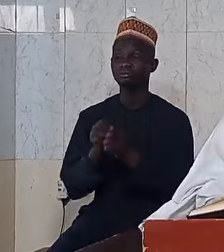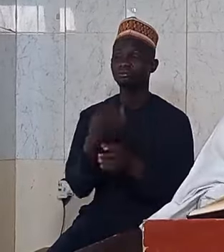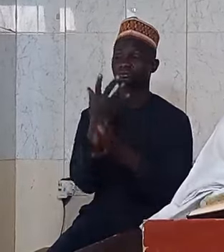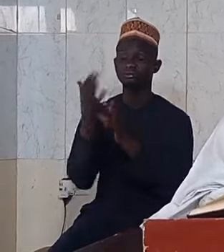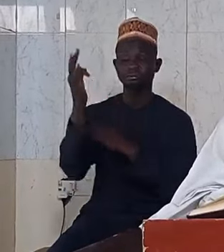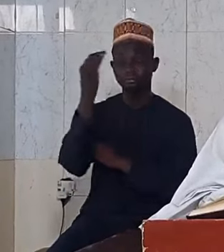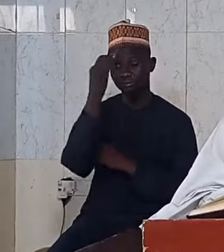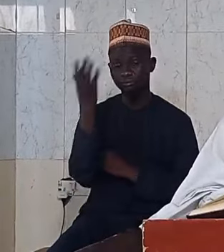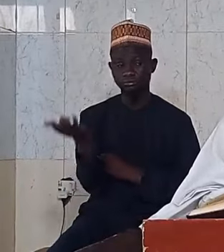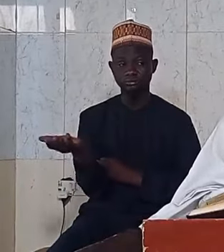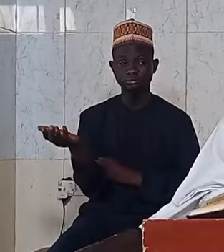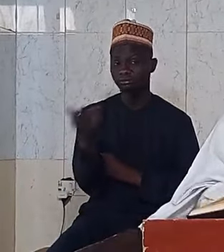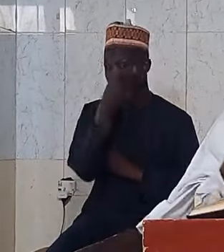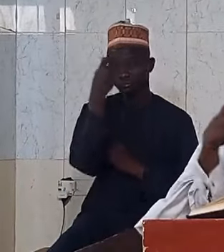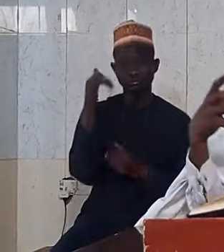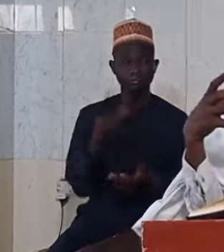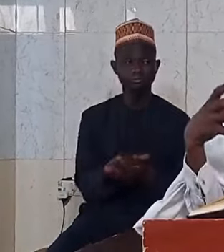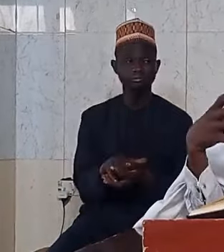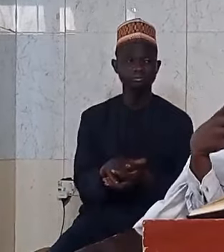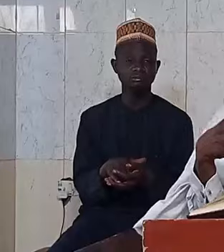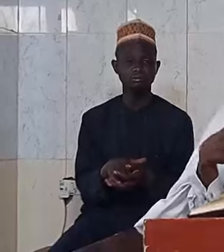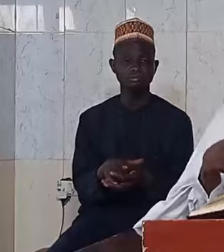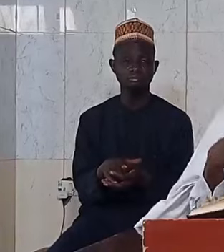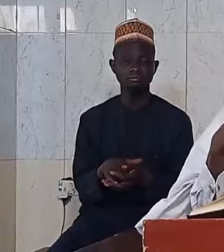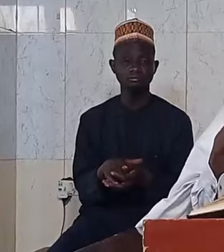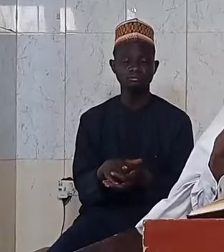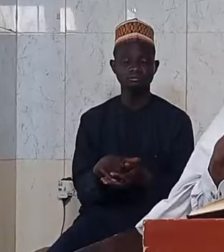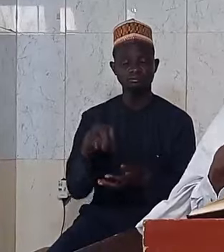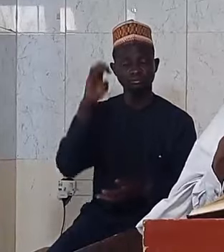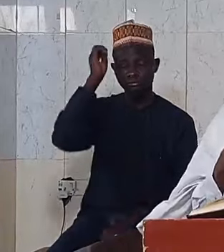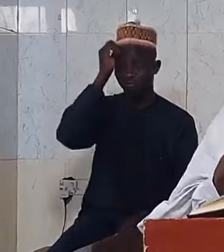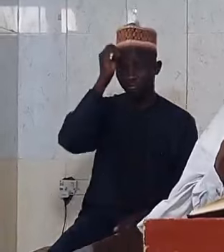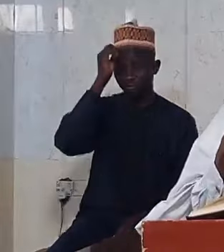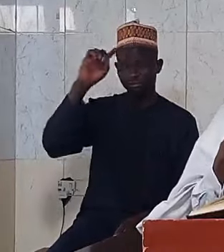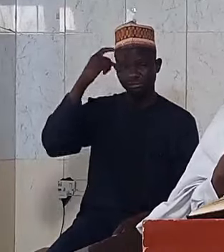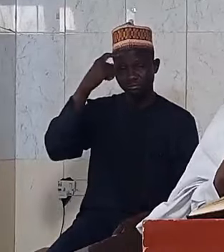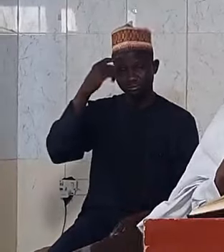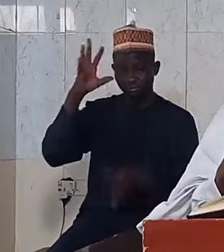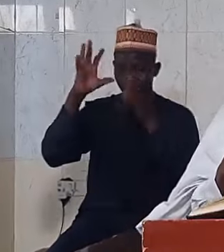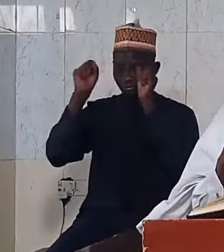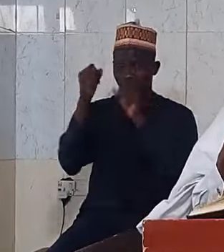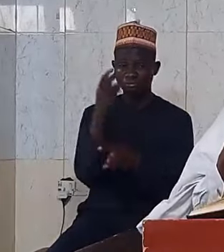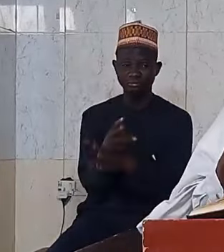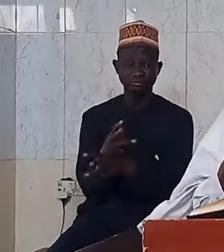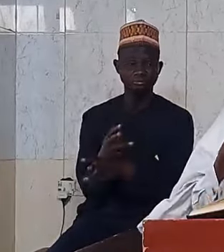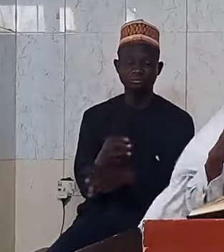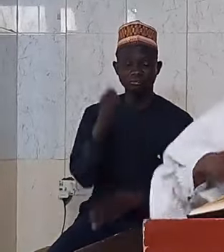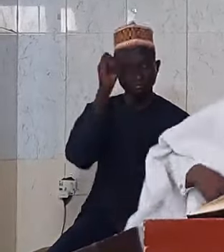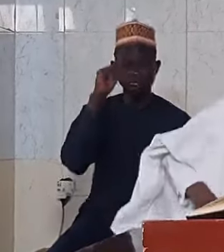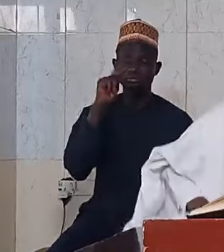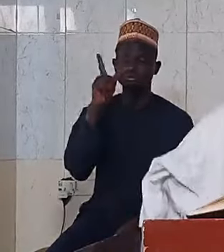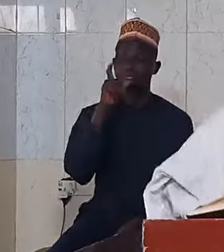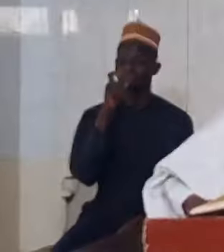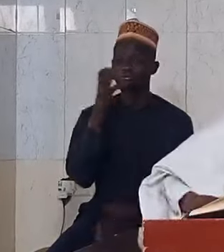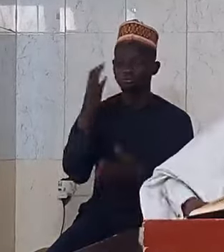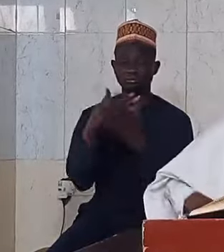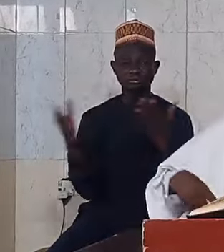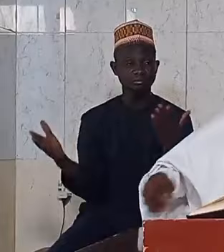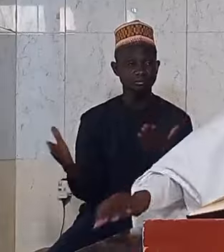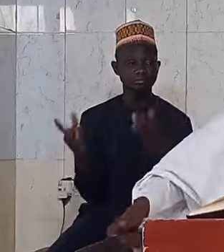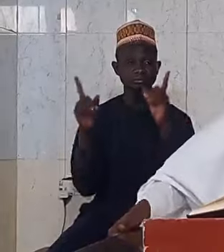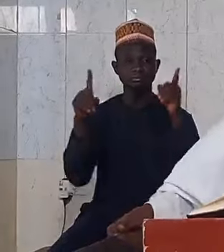ya sani don haka mai sarauta ko mai shugabanci a duniya shine wanda in kana so ka